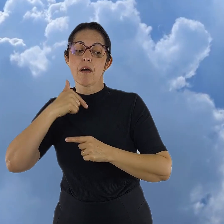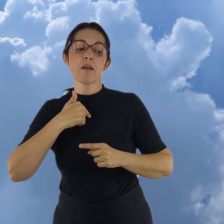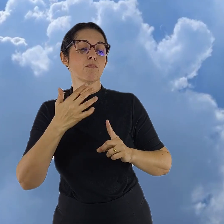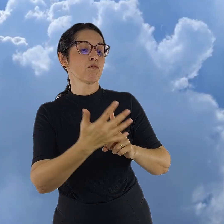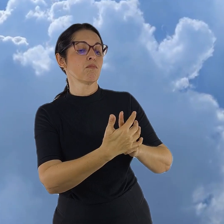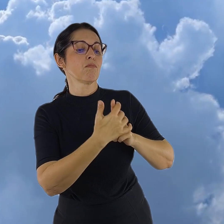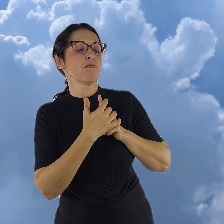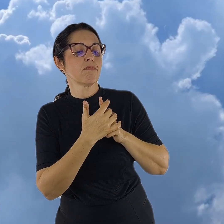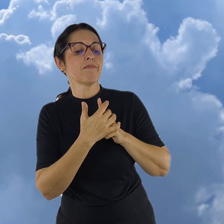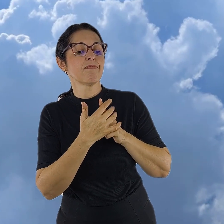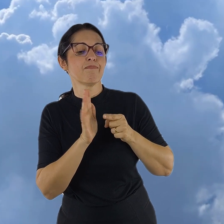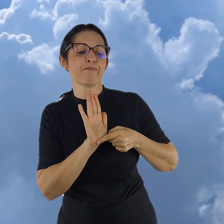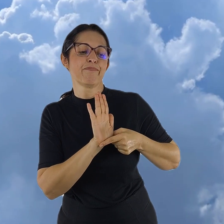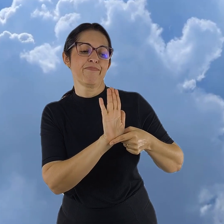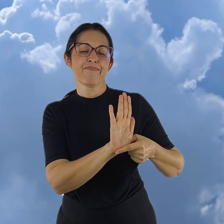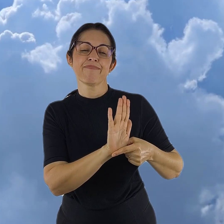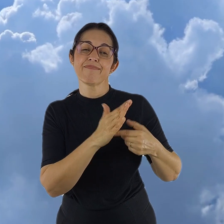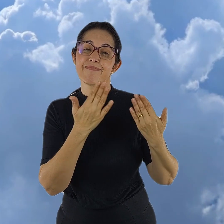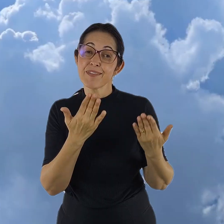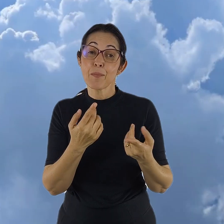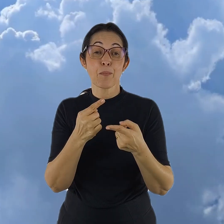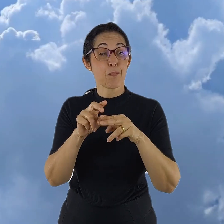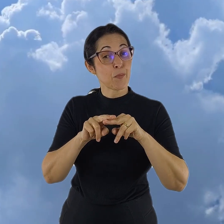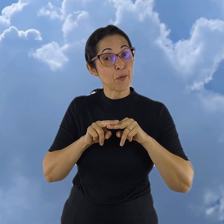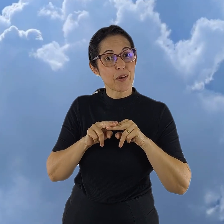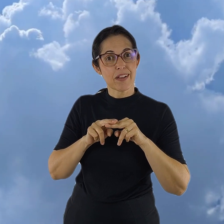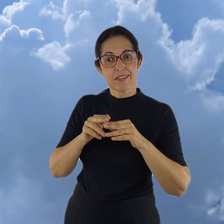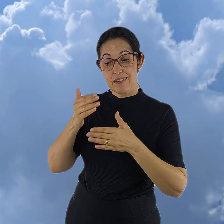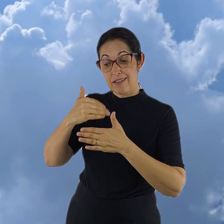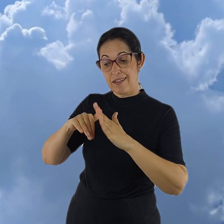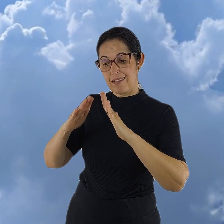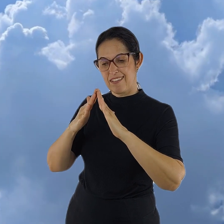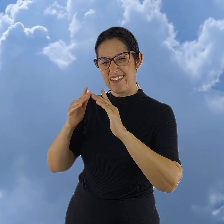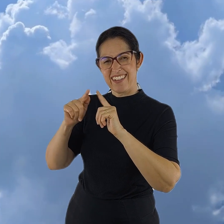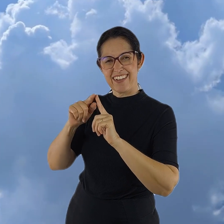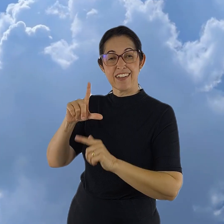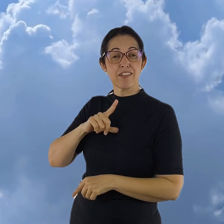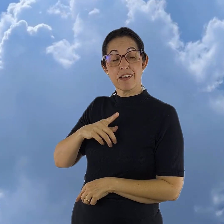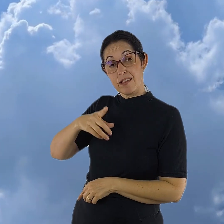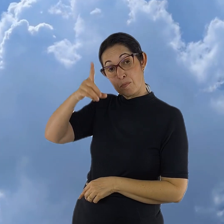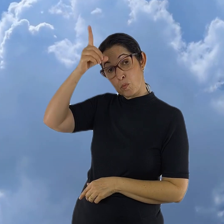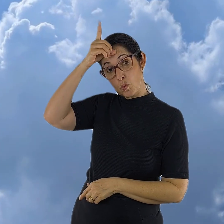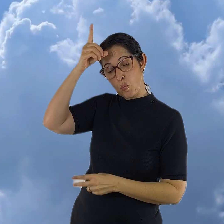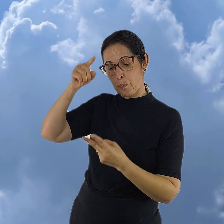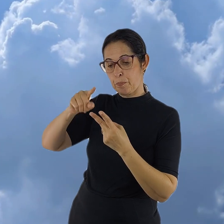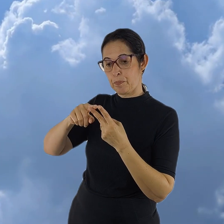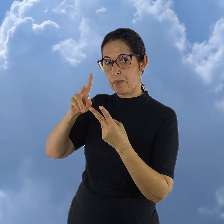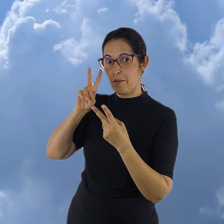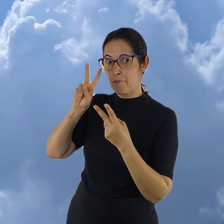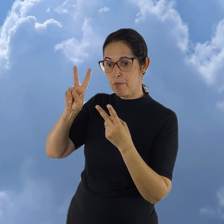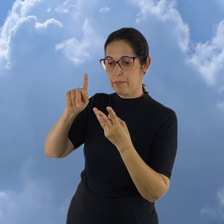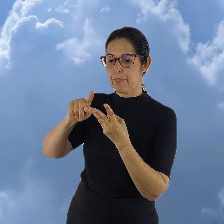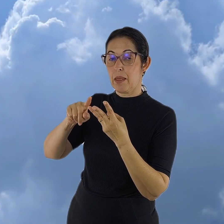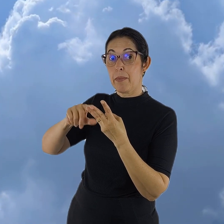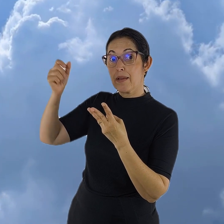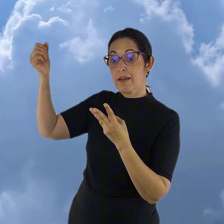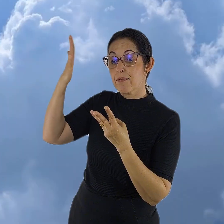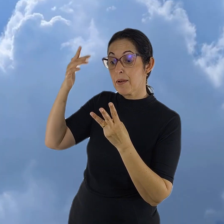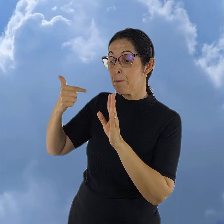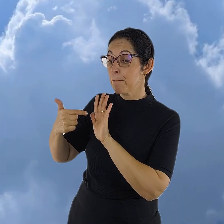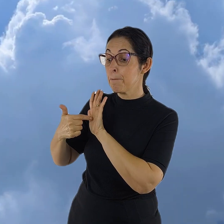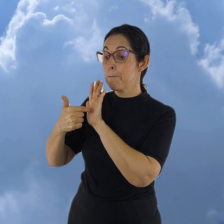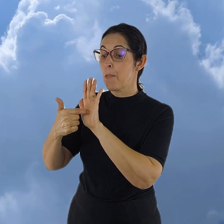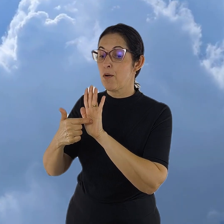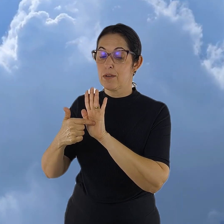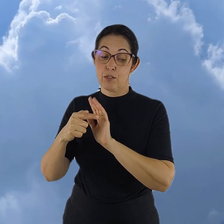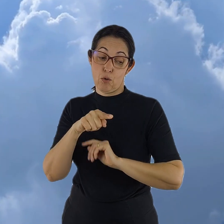livramento. Por isso muitas vezes Deus dá sonhos na igreja, dá visões, dá revelações de coisas que vão acontecer.